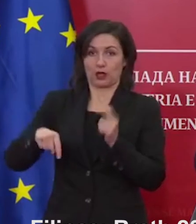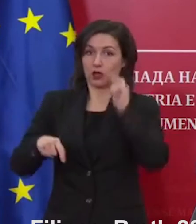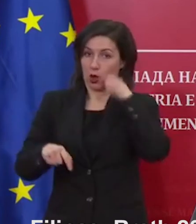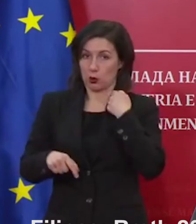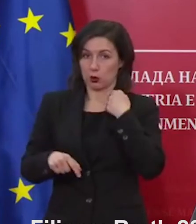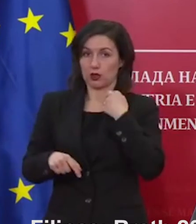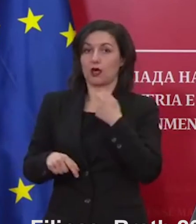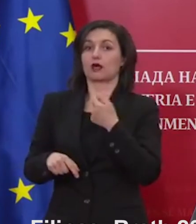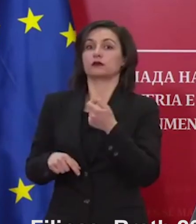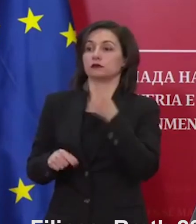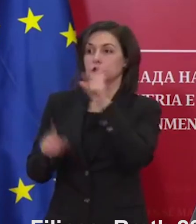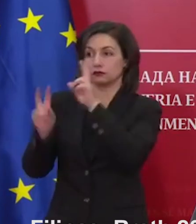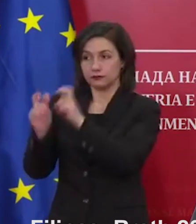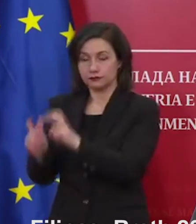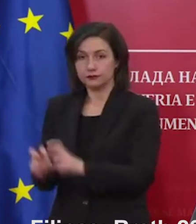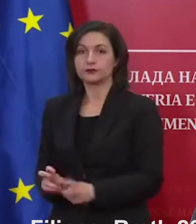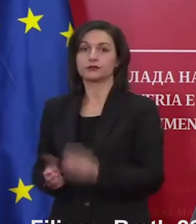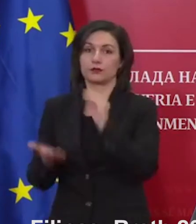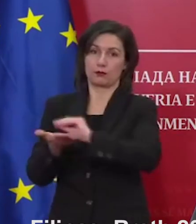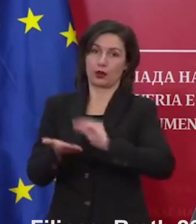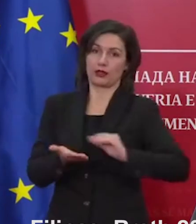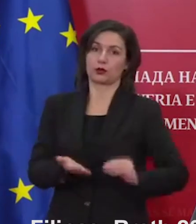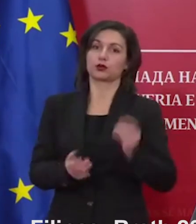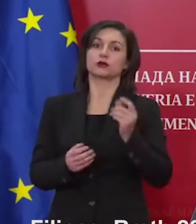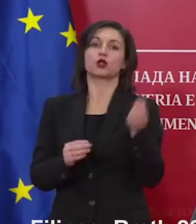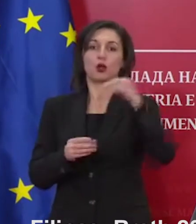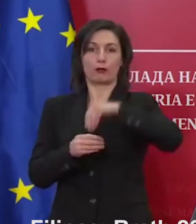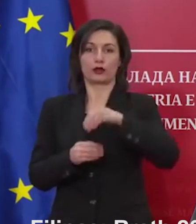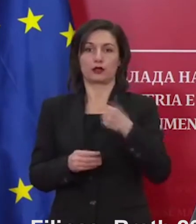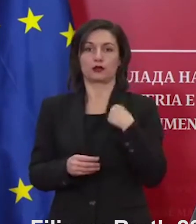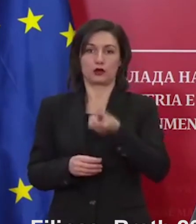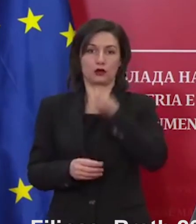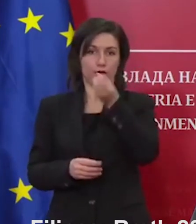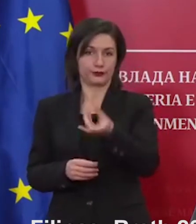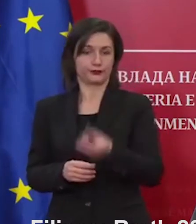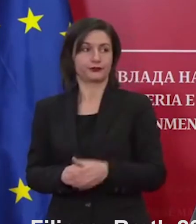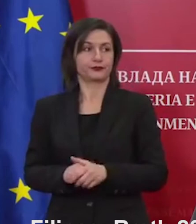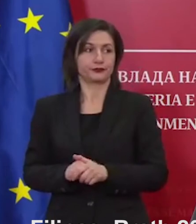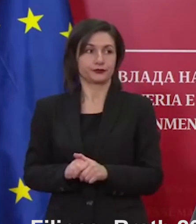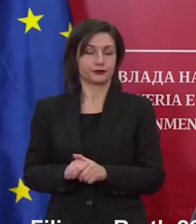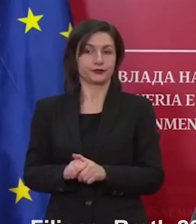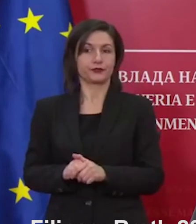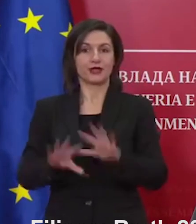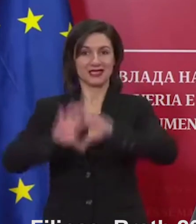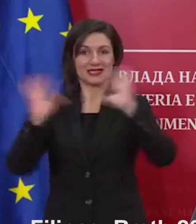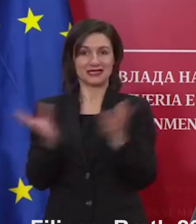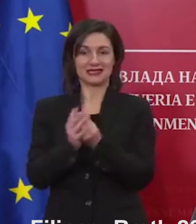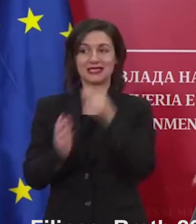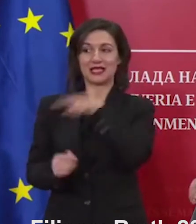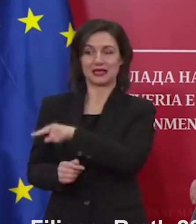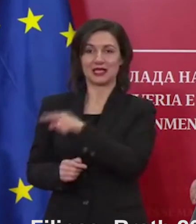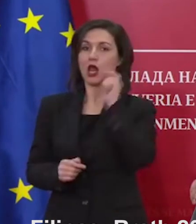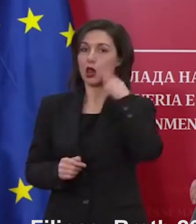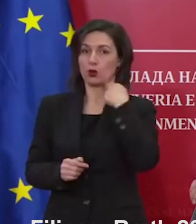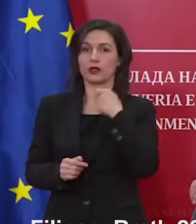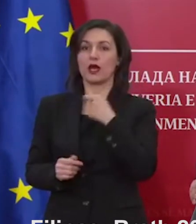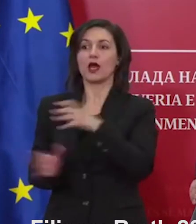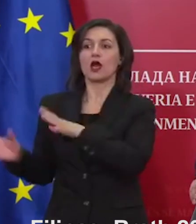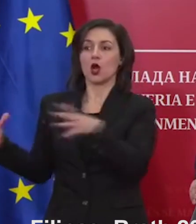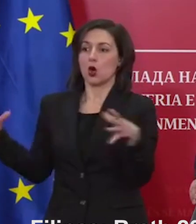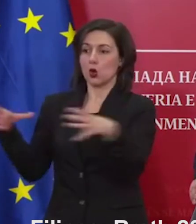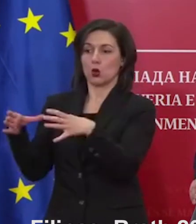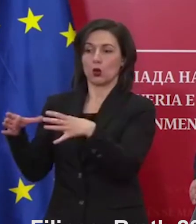влезот во нашата земја и сите тие ќе одат во групен карантин